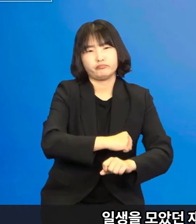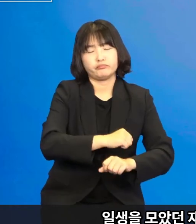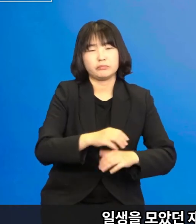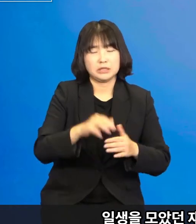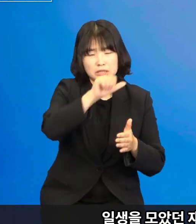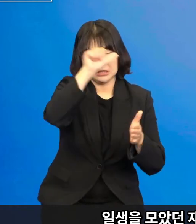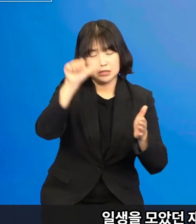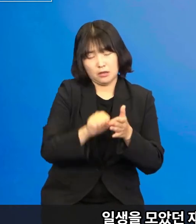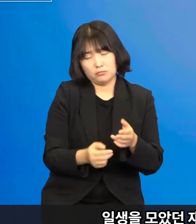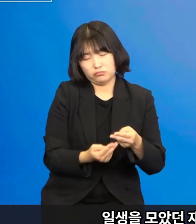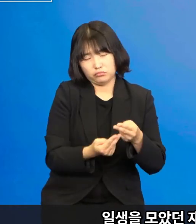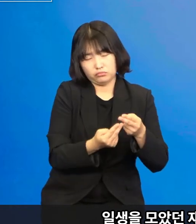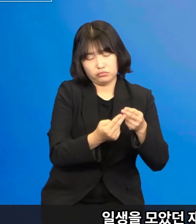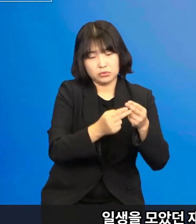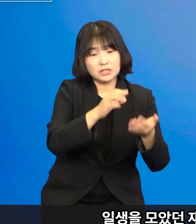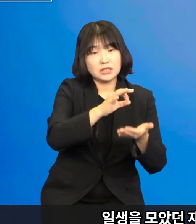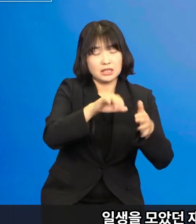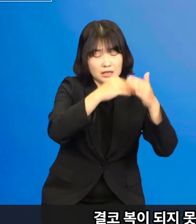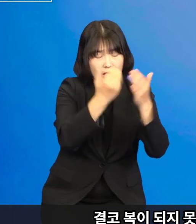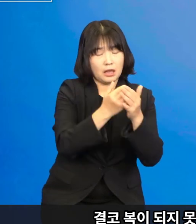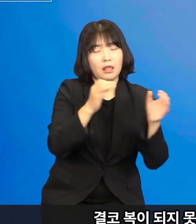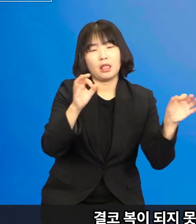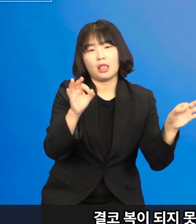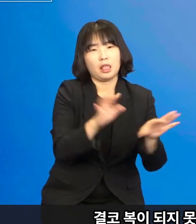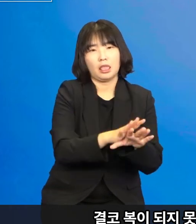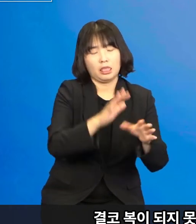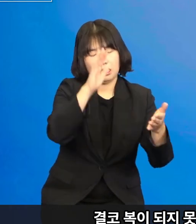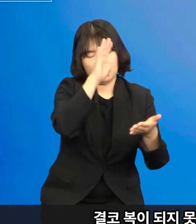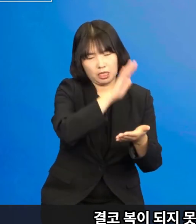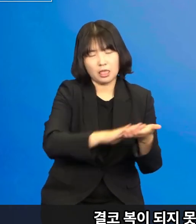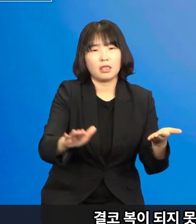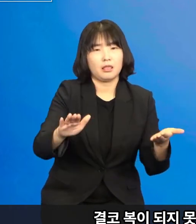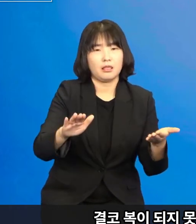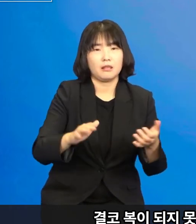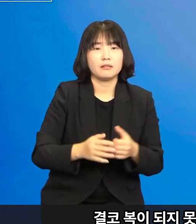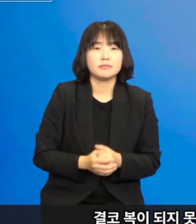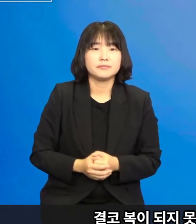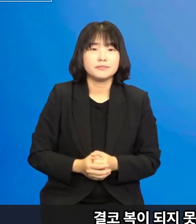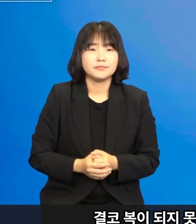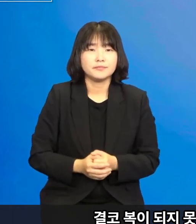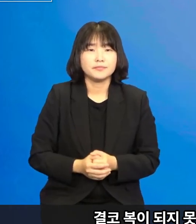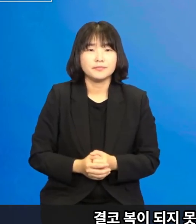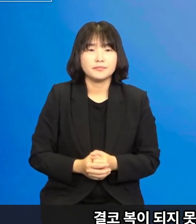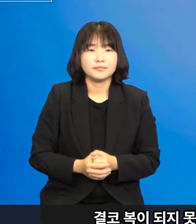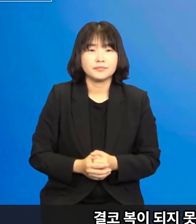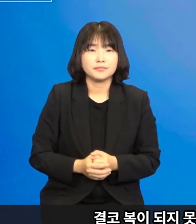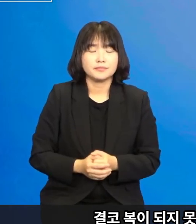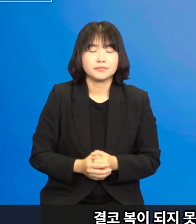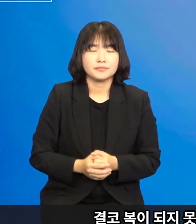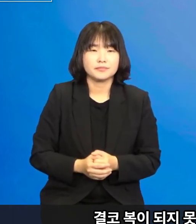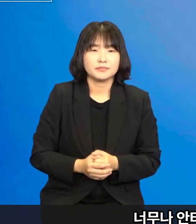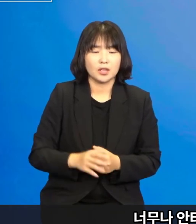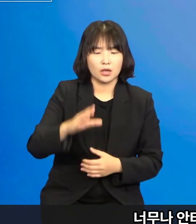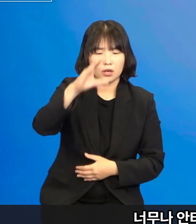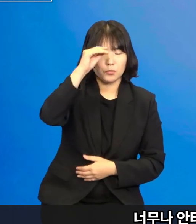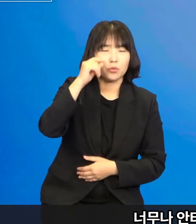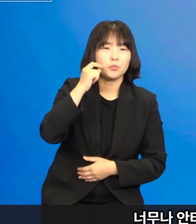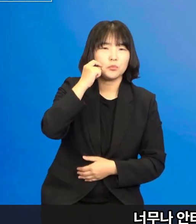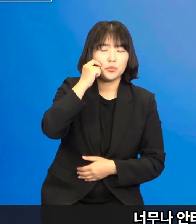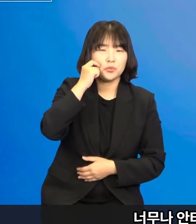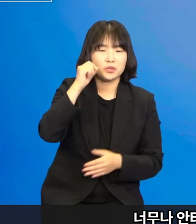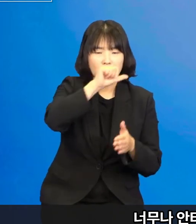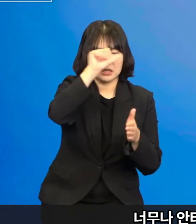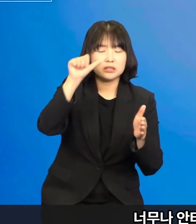모았던 재산이 다 사라지고 맙니다. 결코 복이 되지 못한 인생을 보여주고 있어요. 너무나